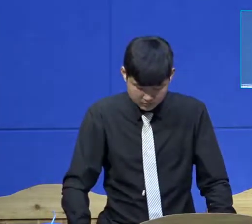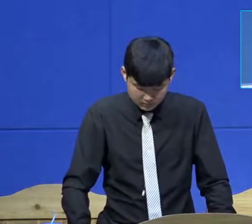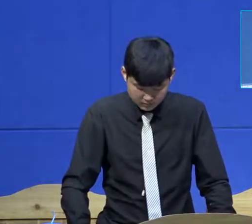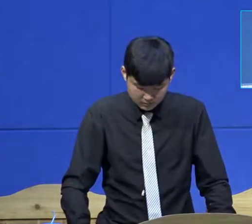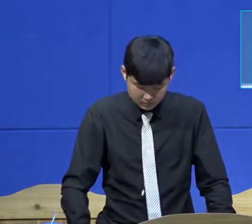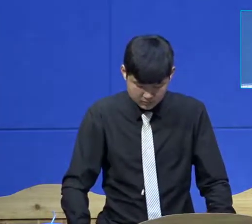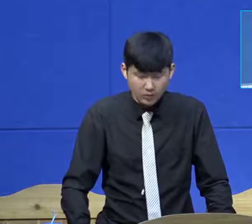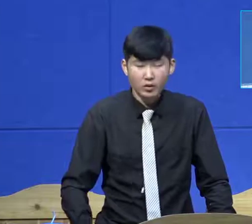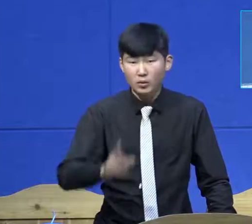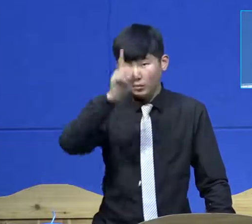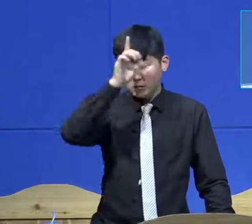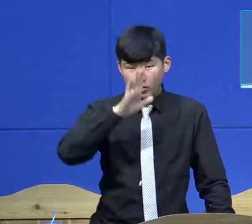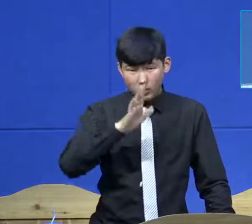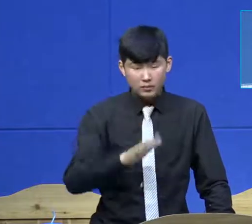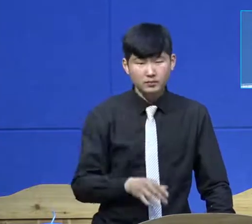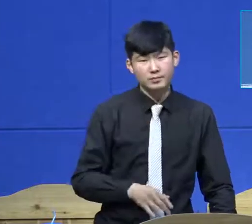Бурхан